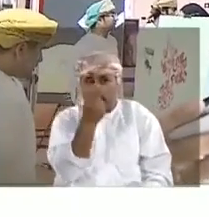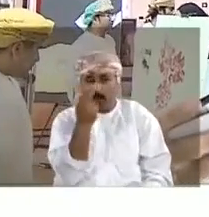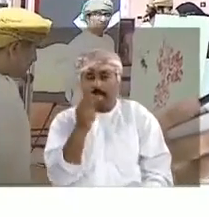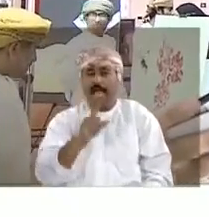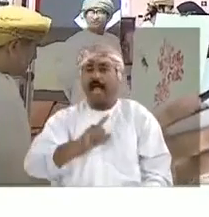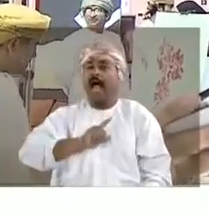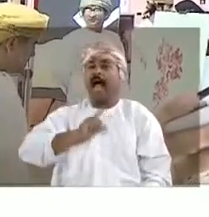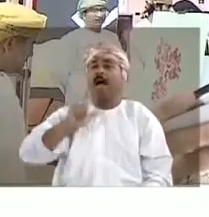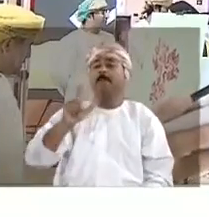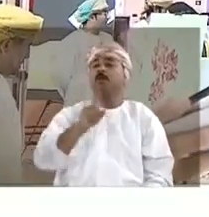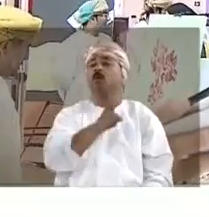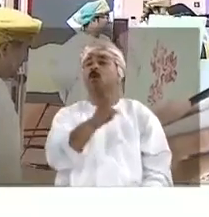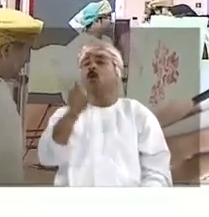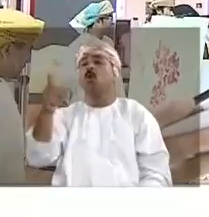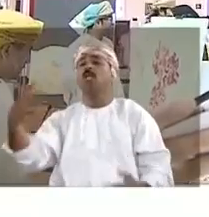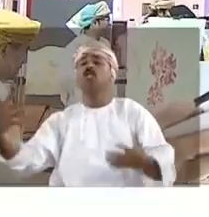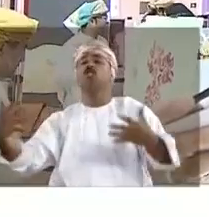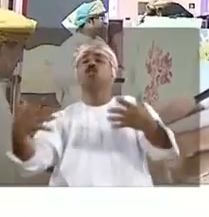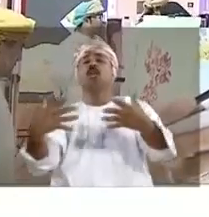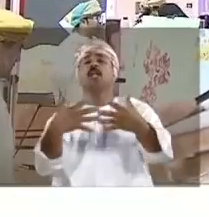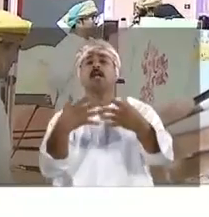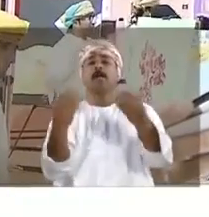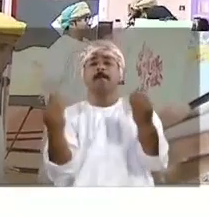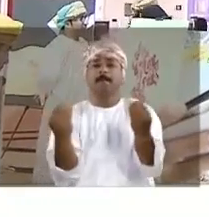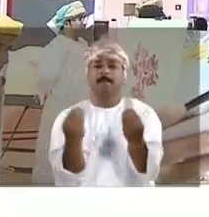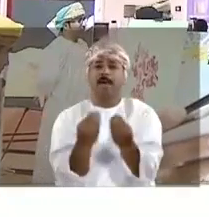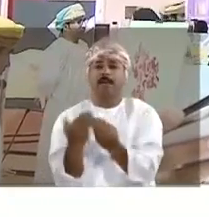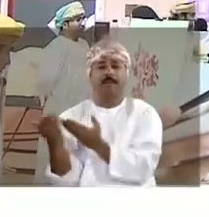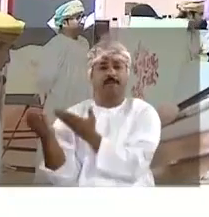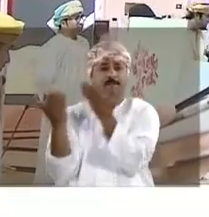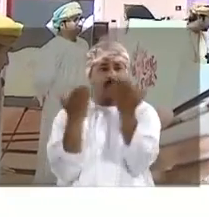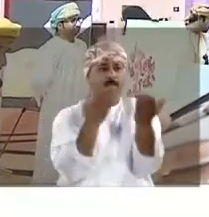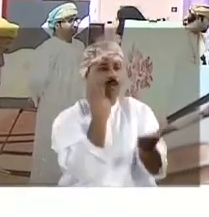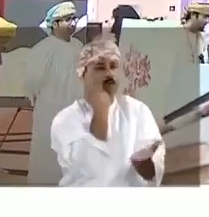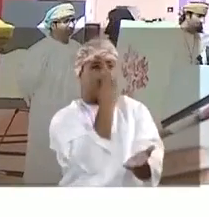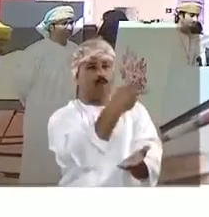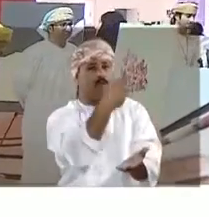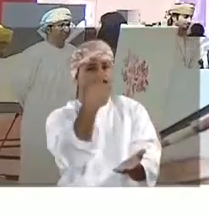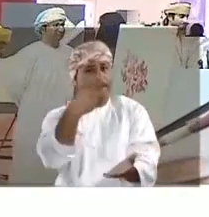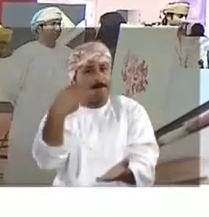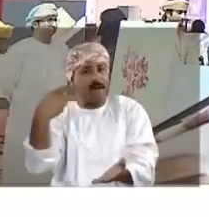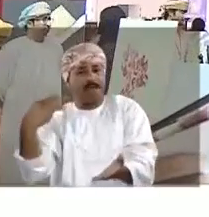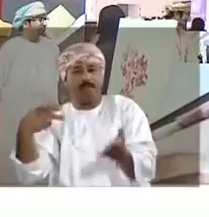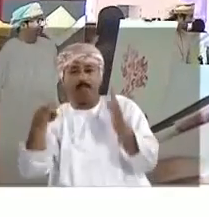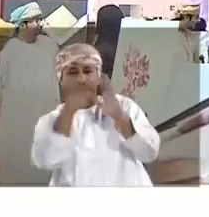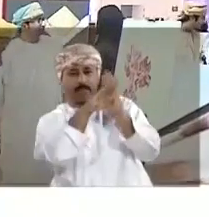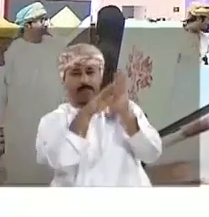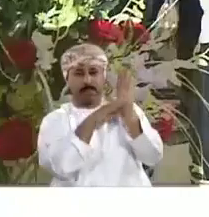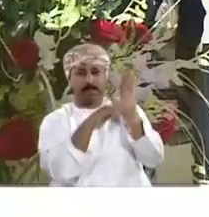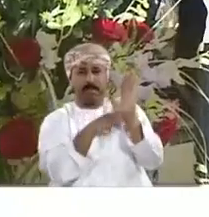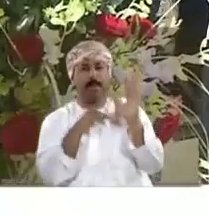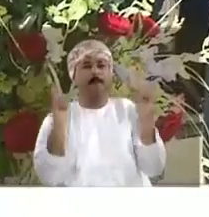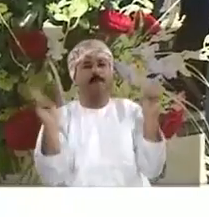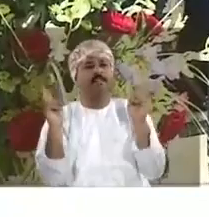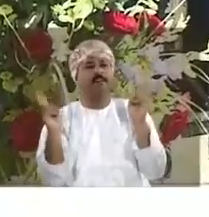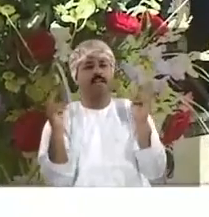وأتمنى من الجميع المشاركة والقدوم إلى هذا المعرض والفعاليات اللي ستقام فيه ما